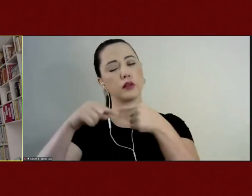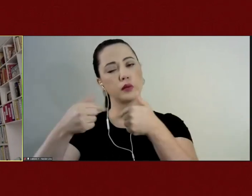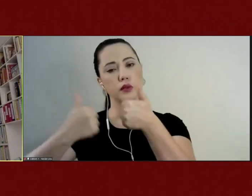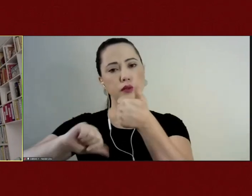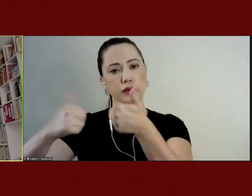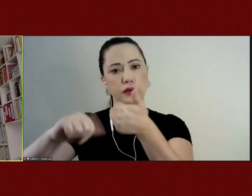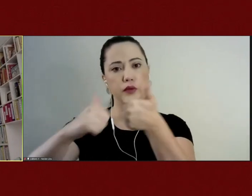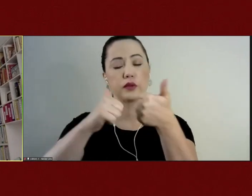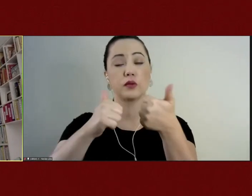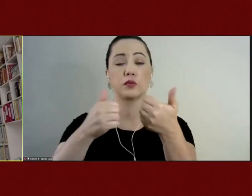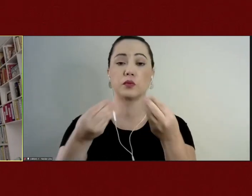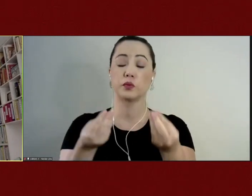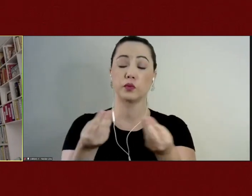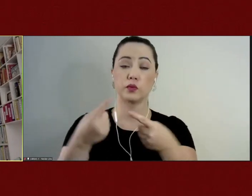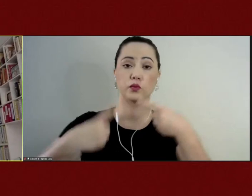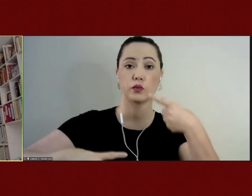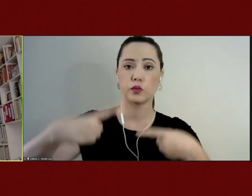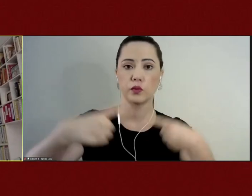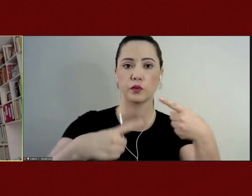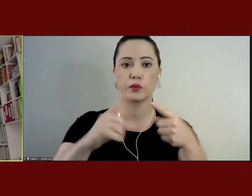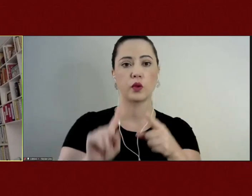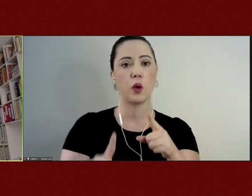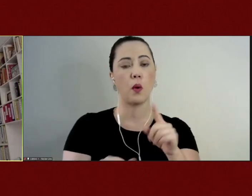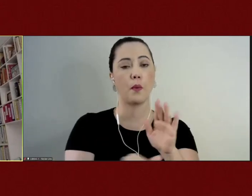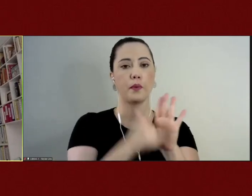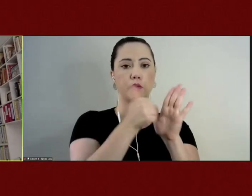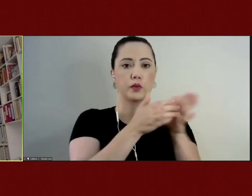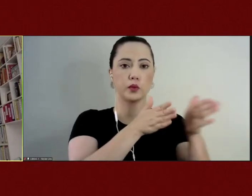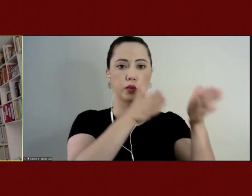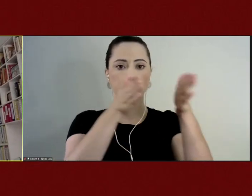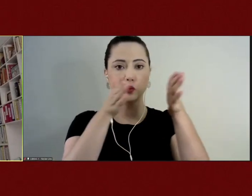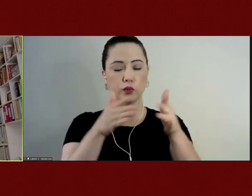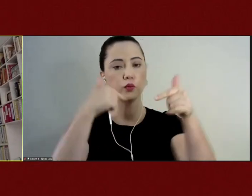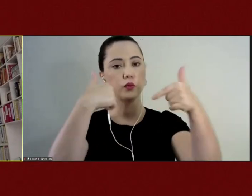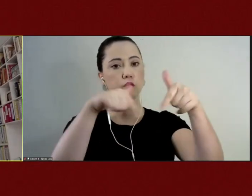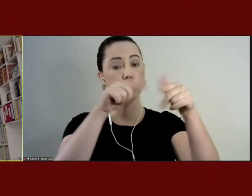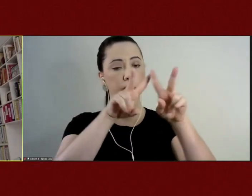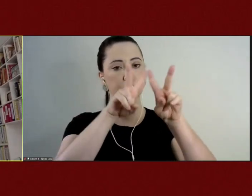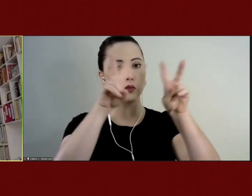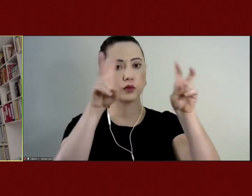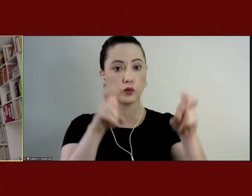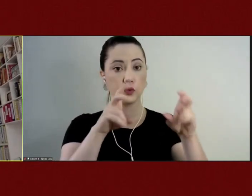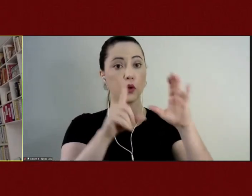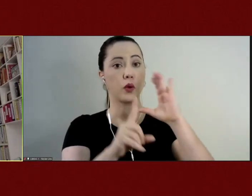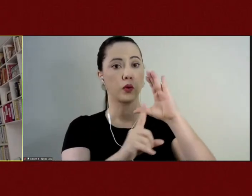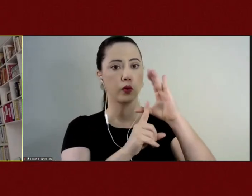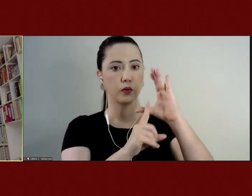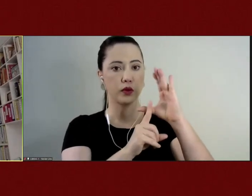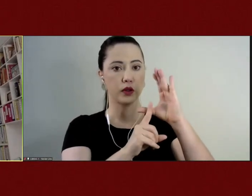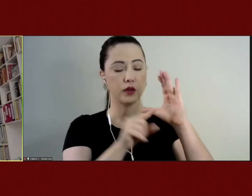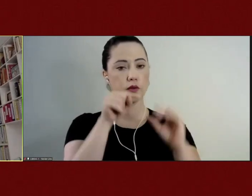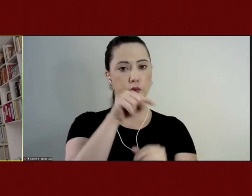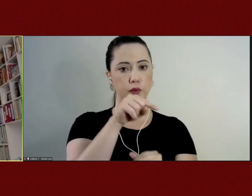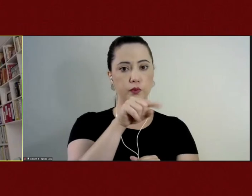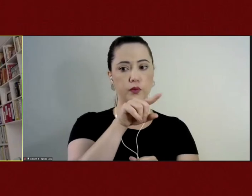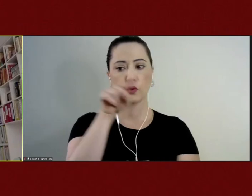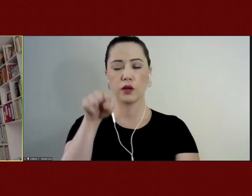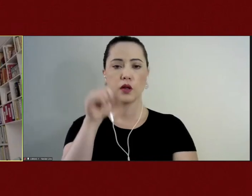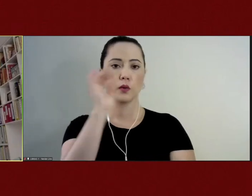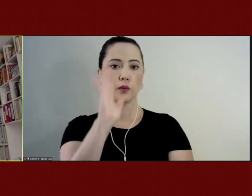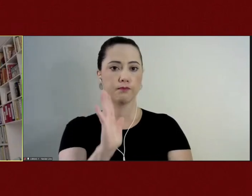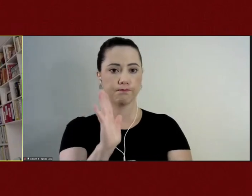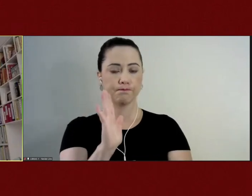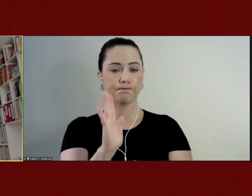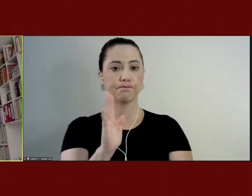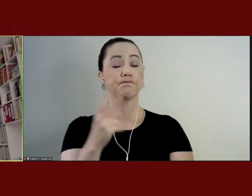intervenções. A primeira mesa de trabalho tem por título O Comunismo e o Brasil. A segunda,